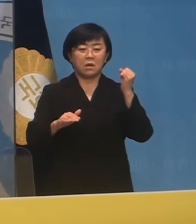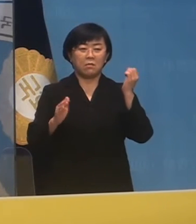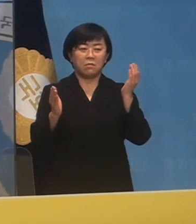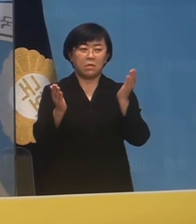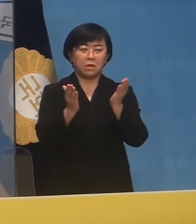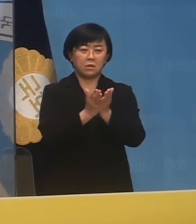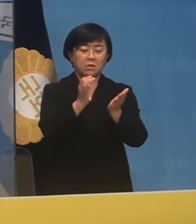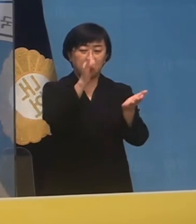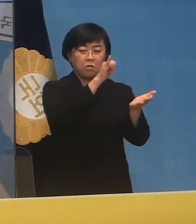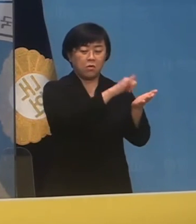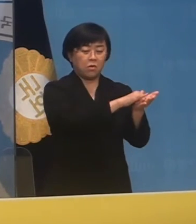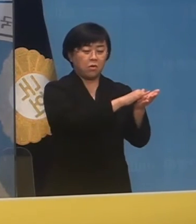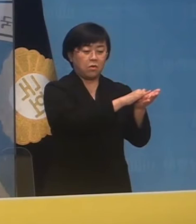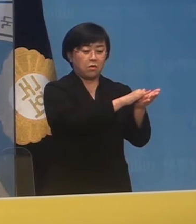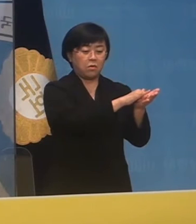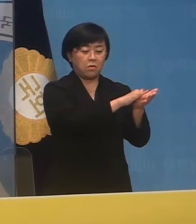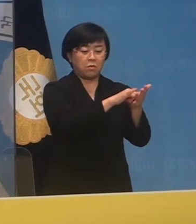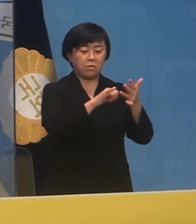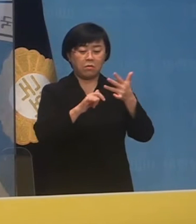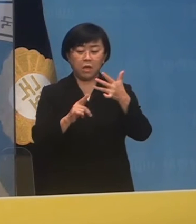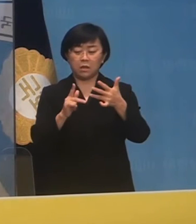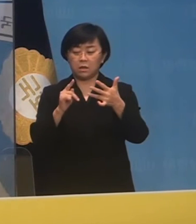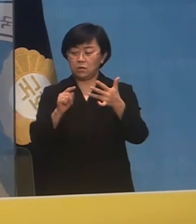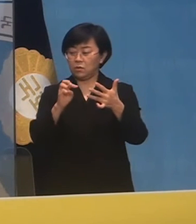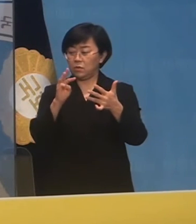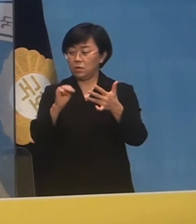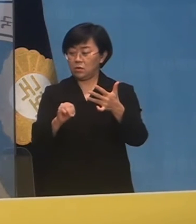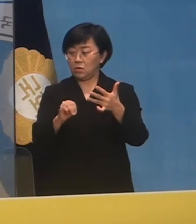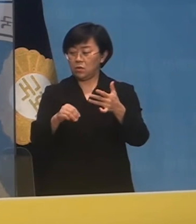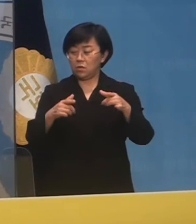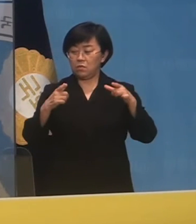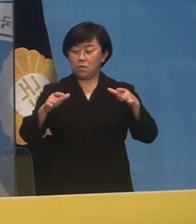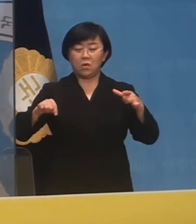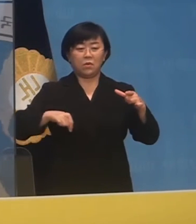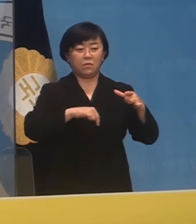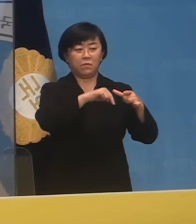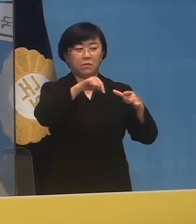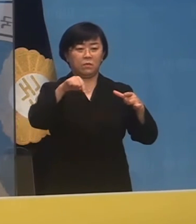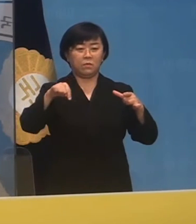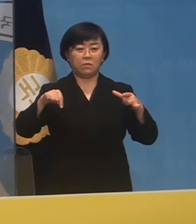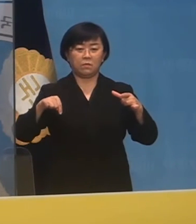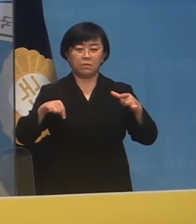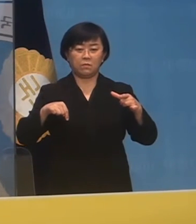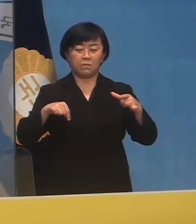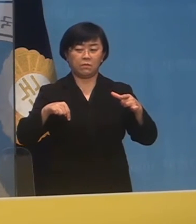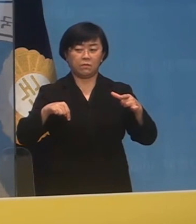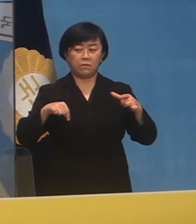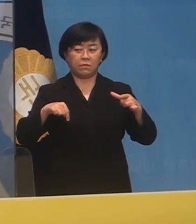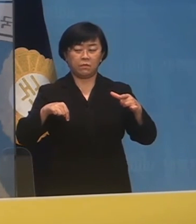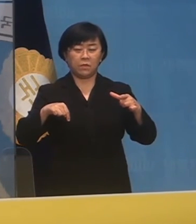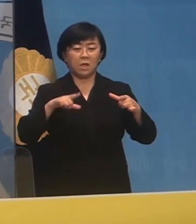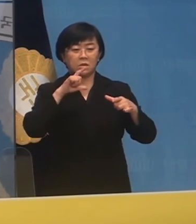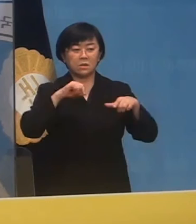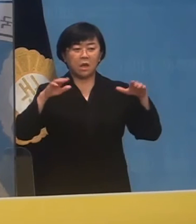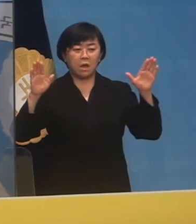공항 표점에서 8km 이내의 범위의 지역 조류